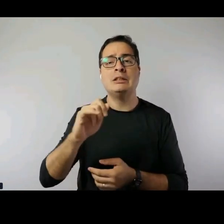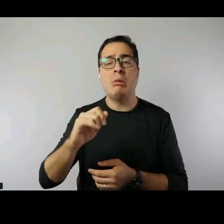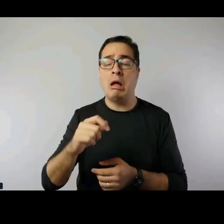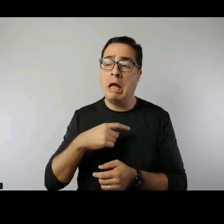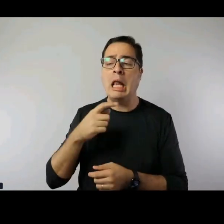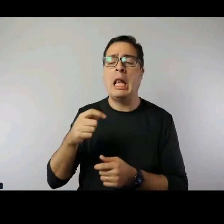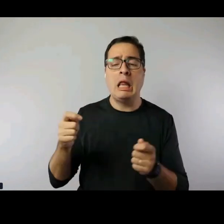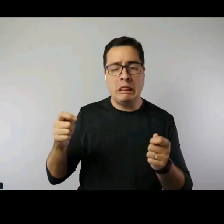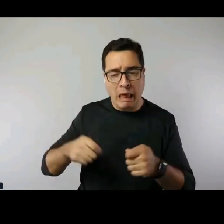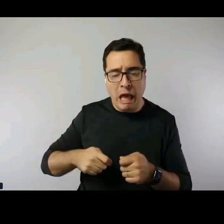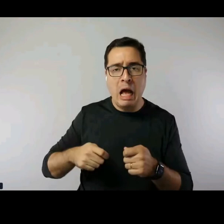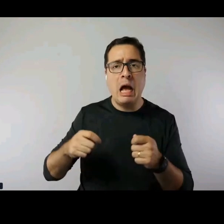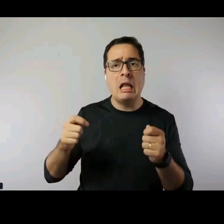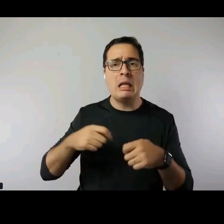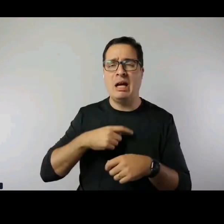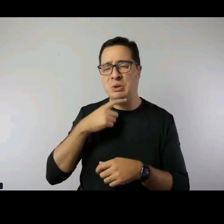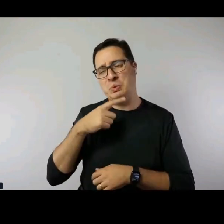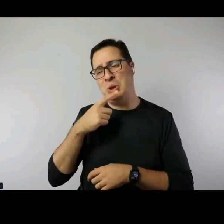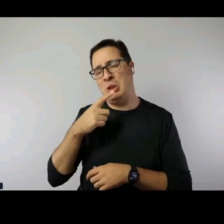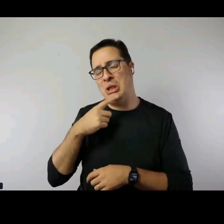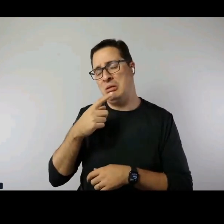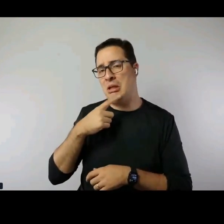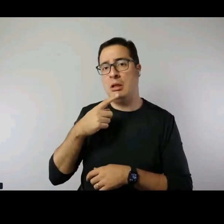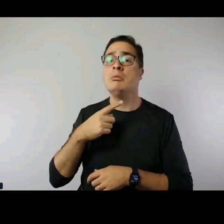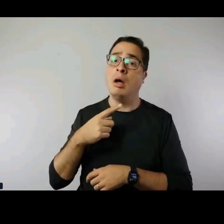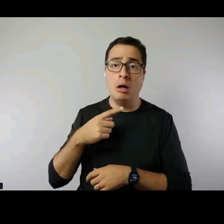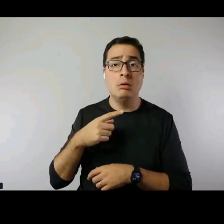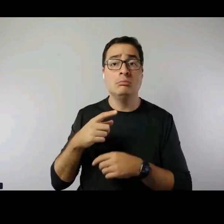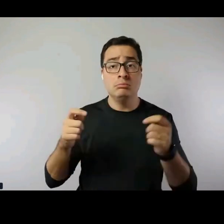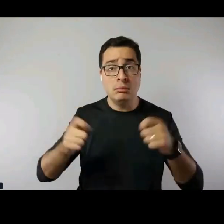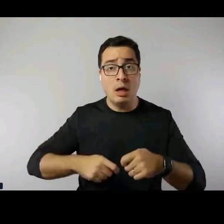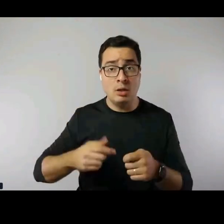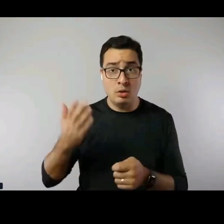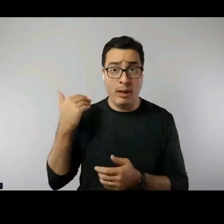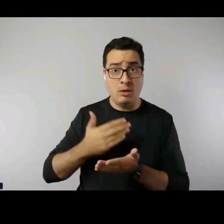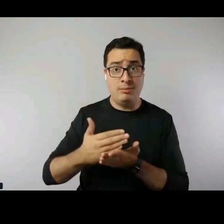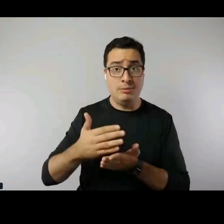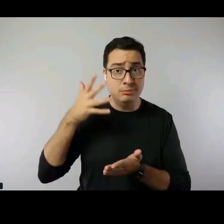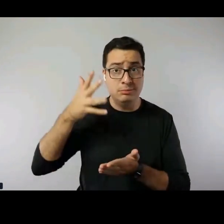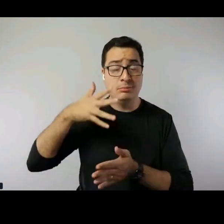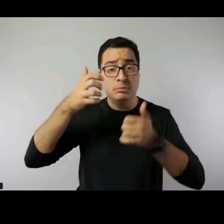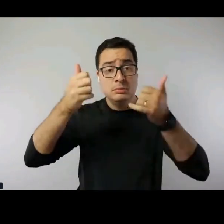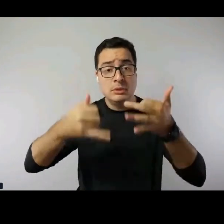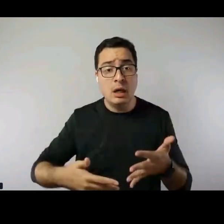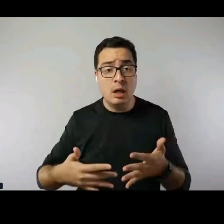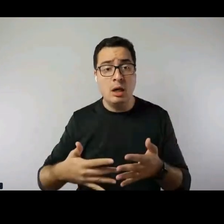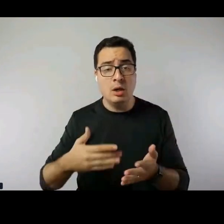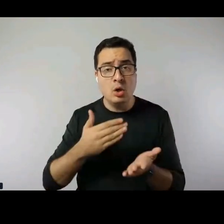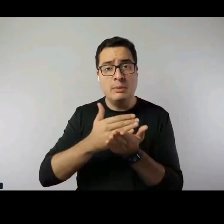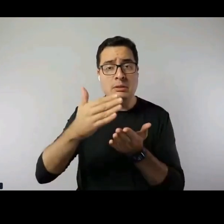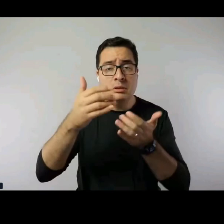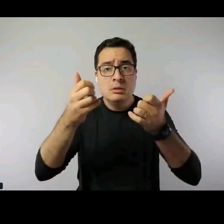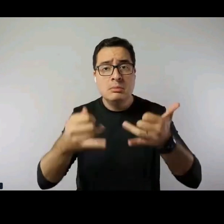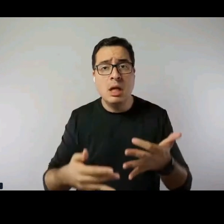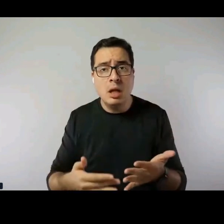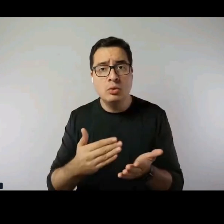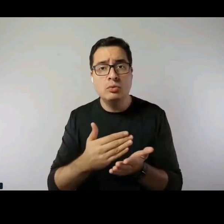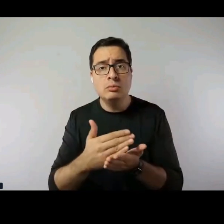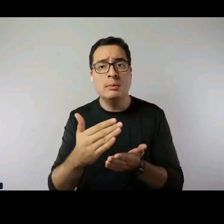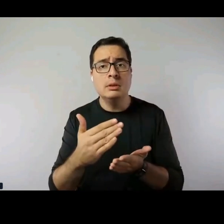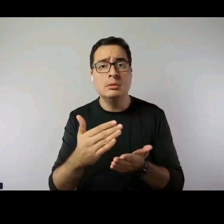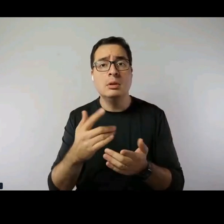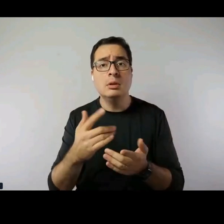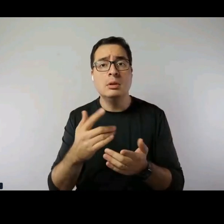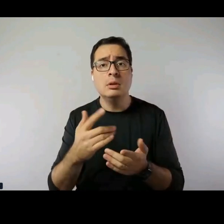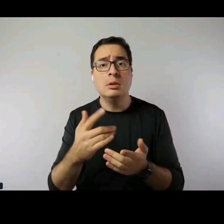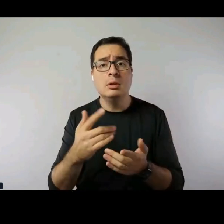falando neste momento, assim, no início dessa palestra. É o que eu comecei falando no início, porque está na raiz de